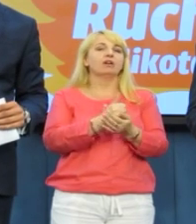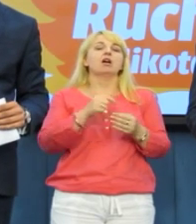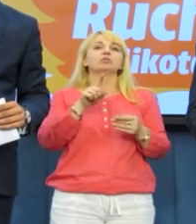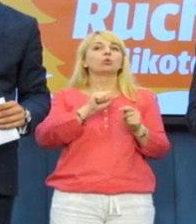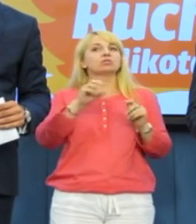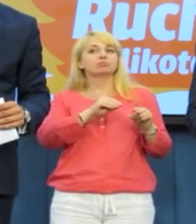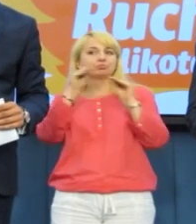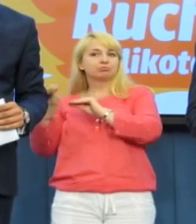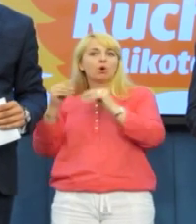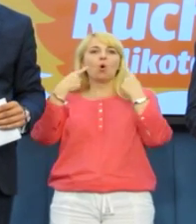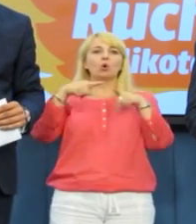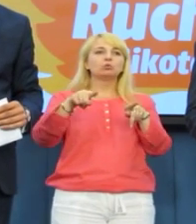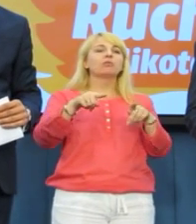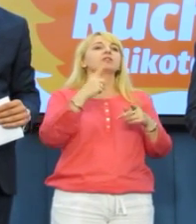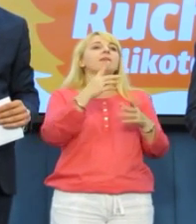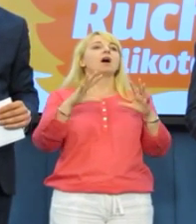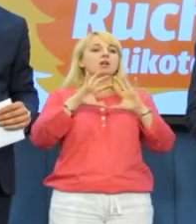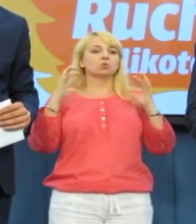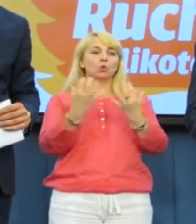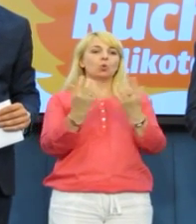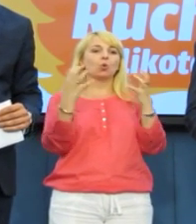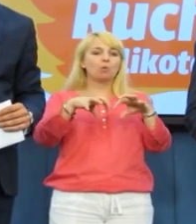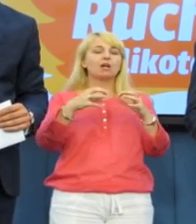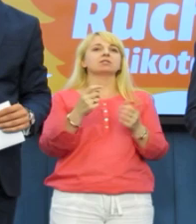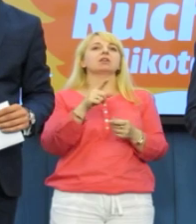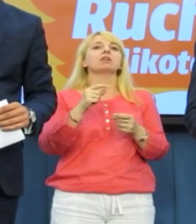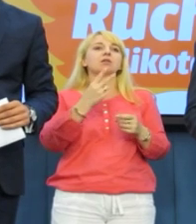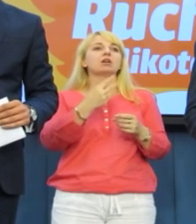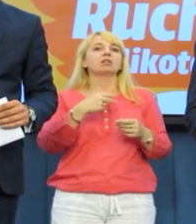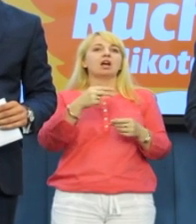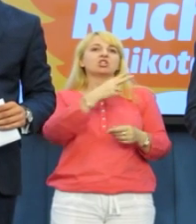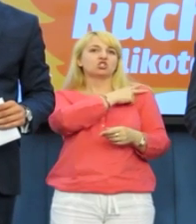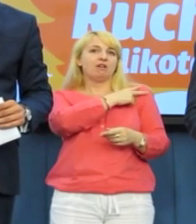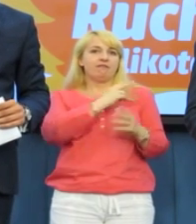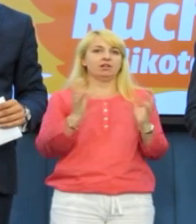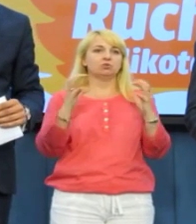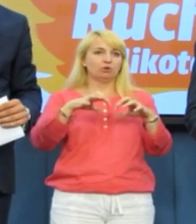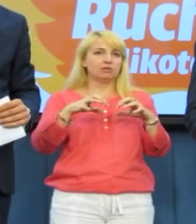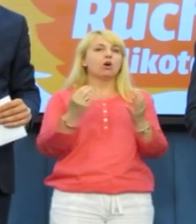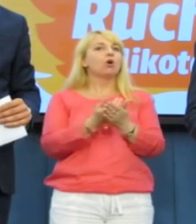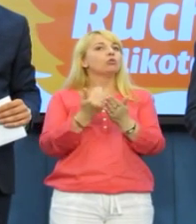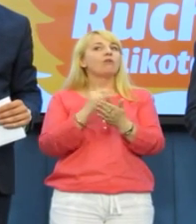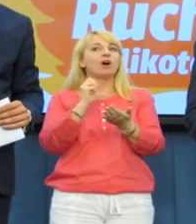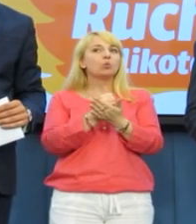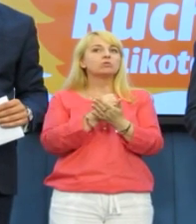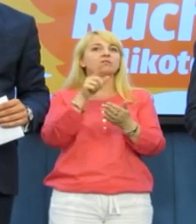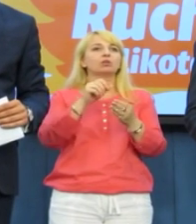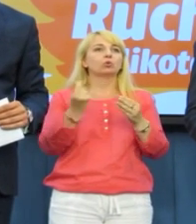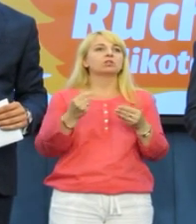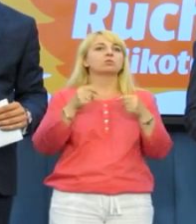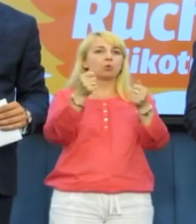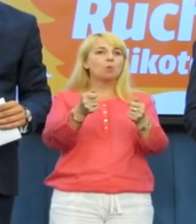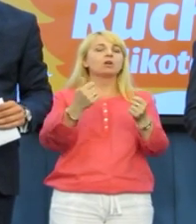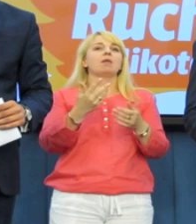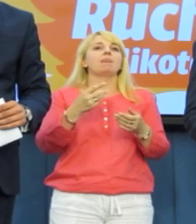przerzuca odpowiedzialność za zgromadzenie na przewodniczącego tego zgromadzenia. Nowa ustawa proponuje zwiększenie i wydłużenie terminu